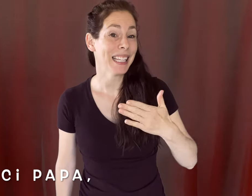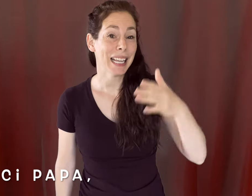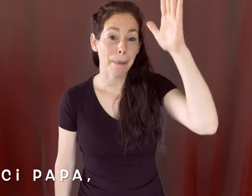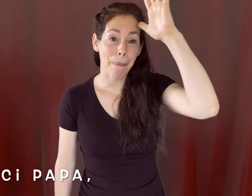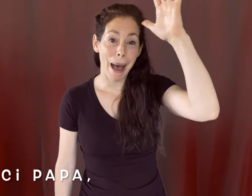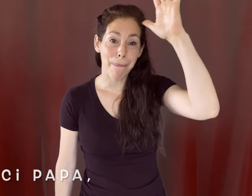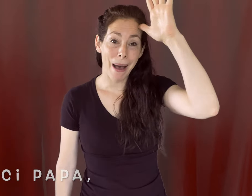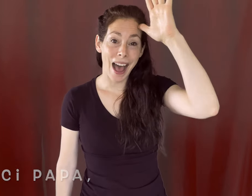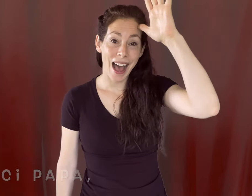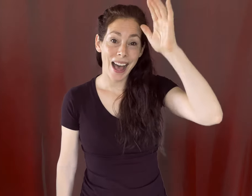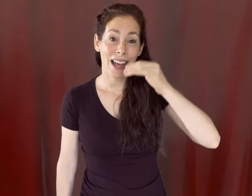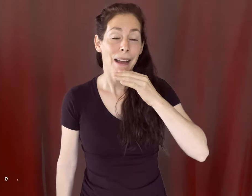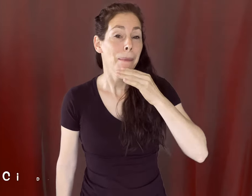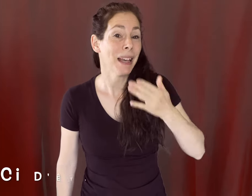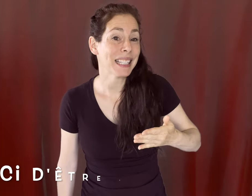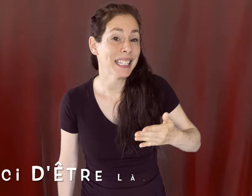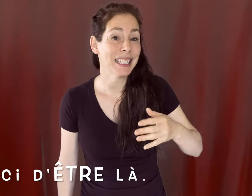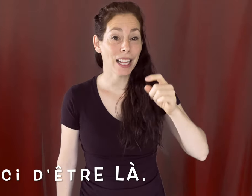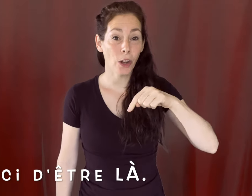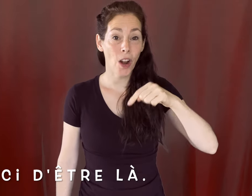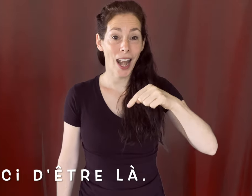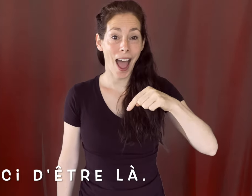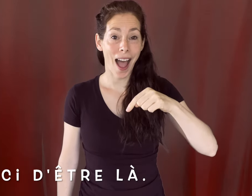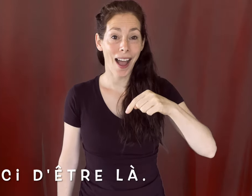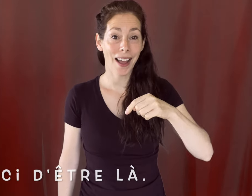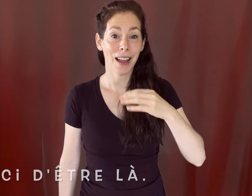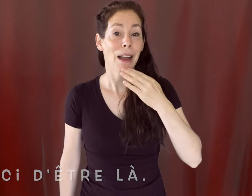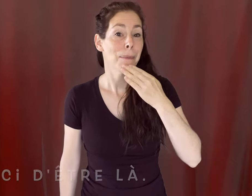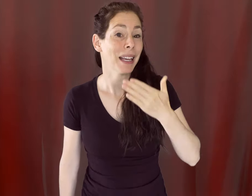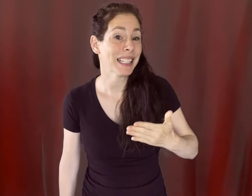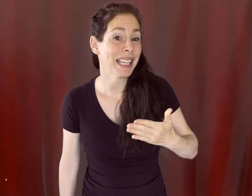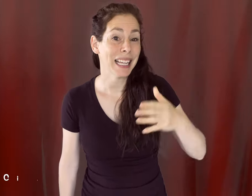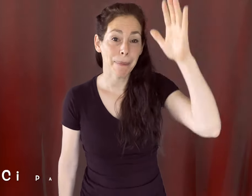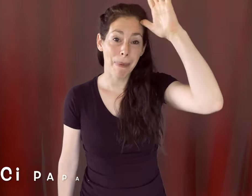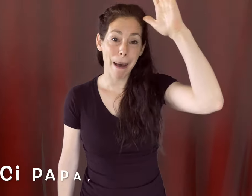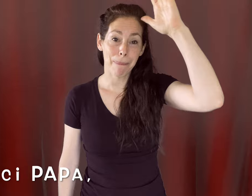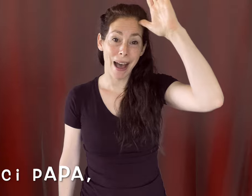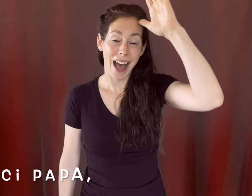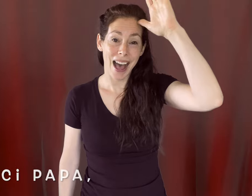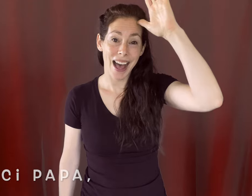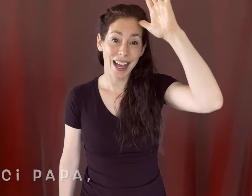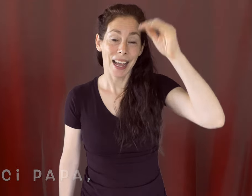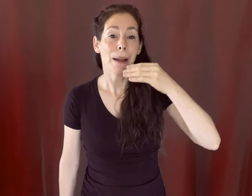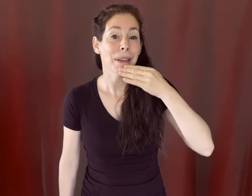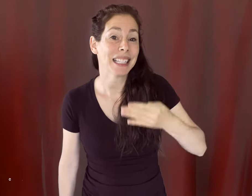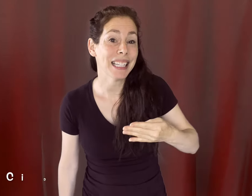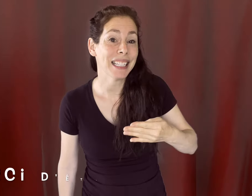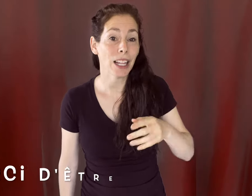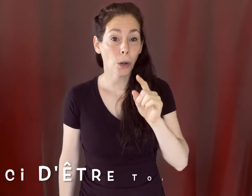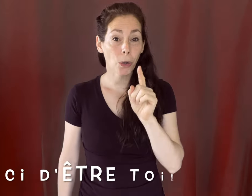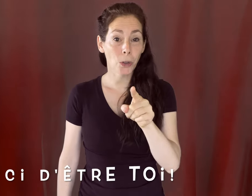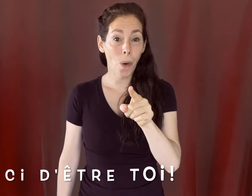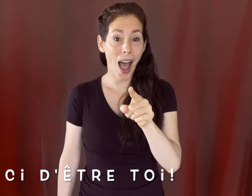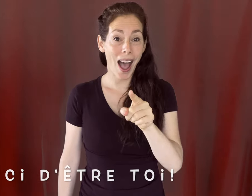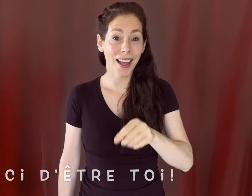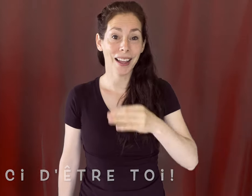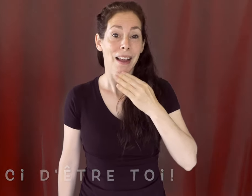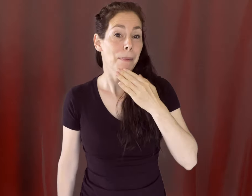Merci papa, merci d'être là. Merci papa, merci d'être toi.